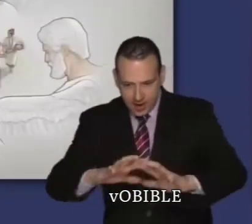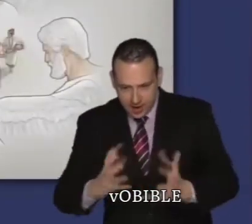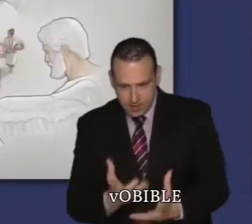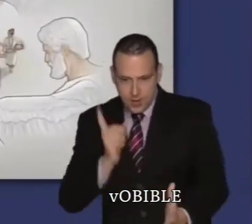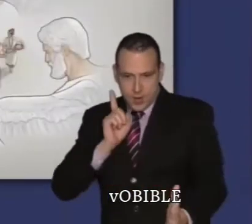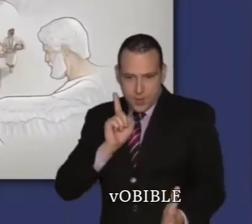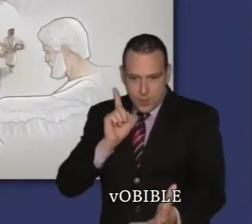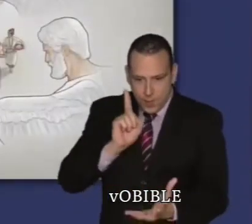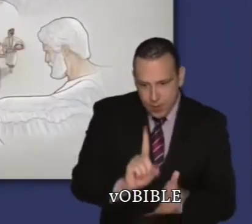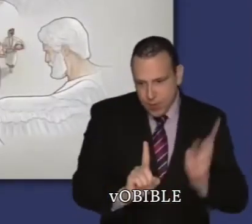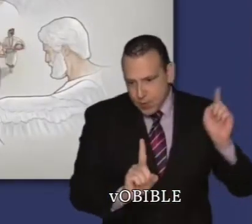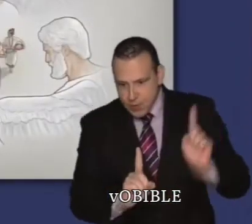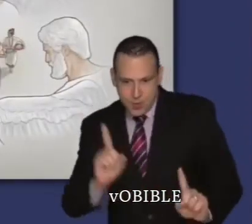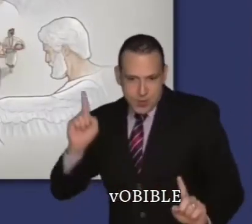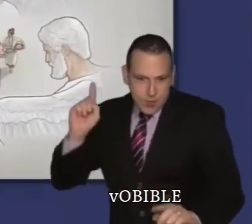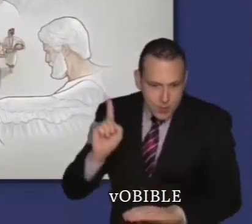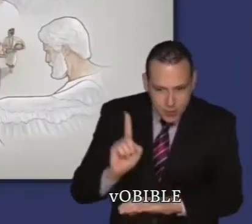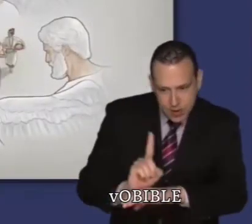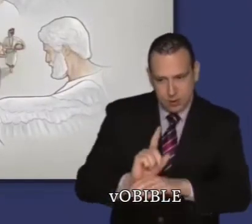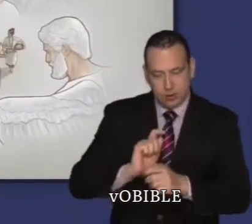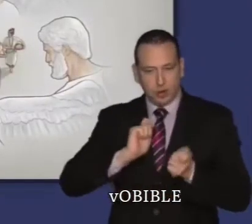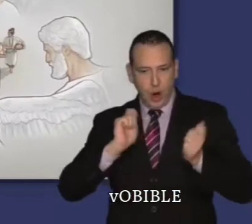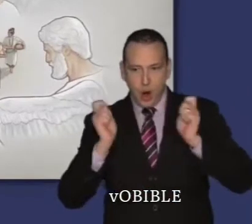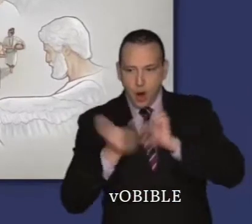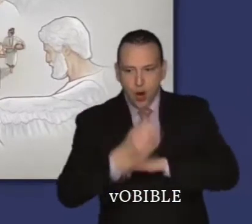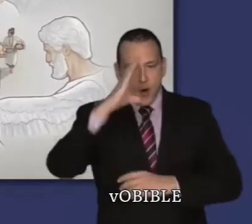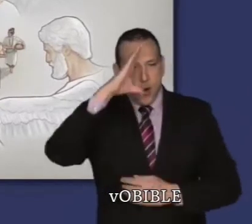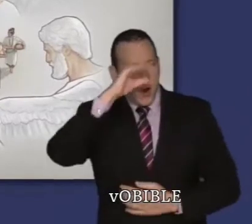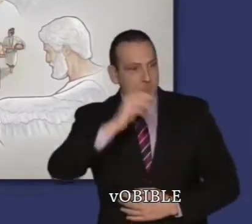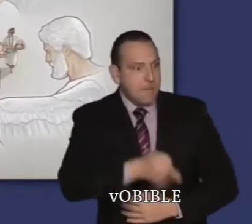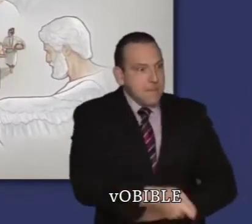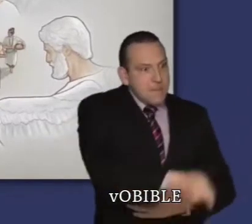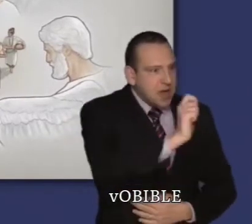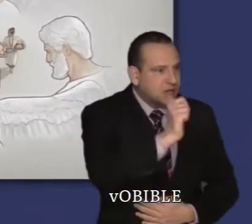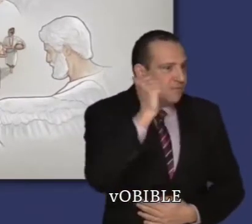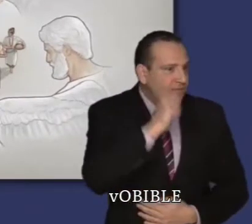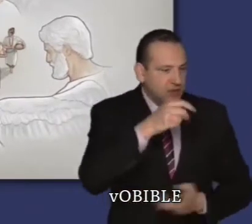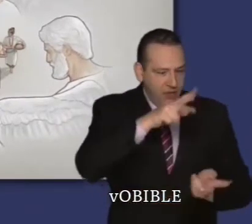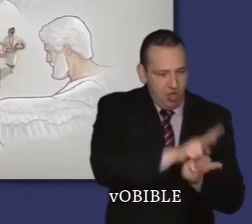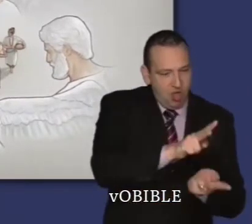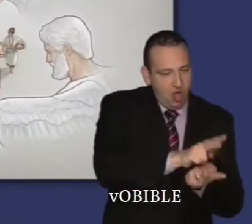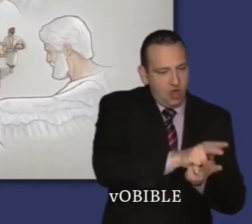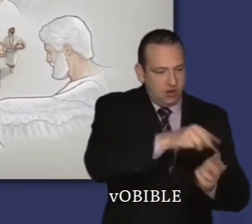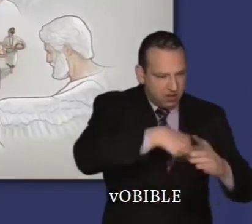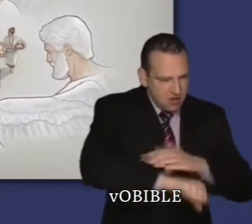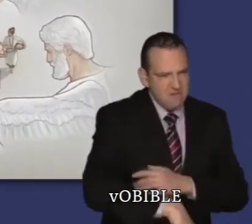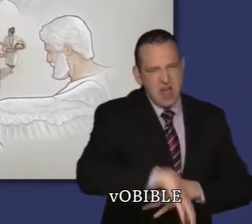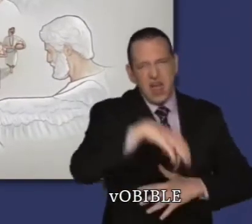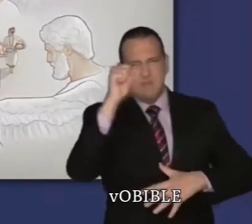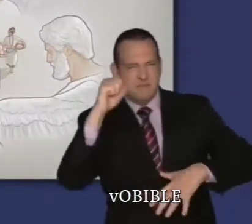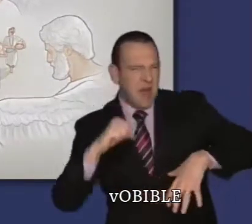mauvais prennent une forme humaine et de leur union avec des femmes naît une descendance hybride qu'on appelle les